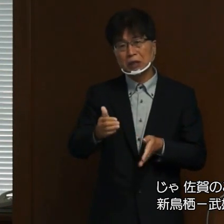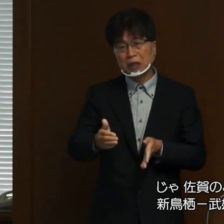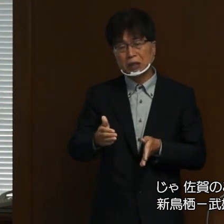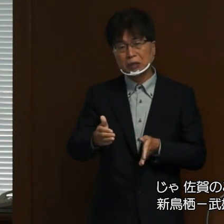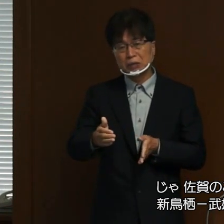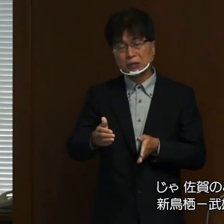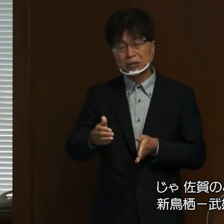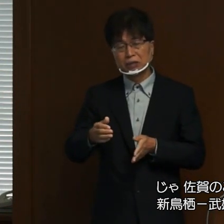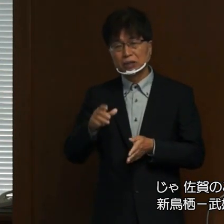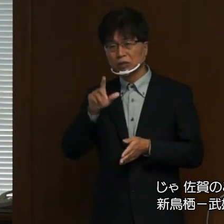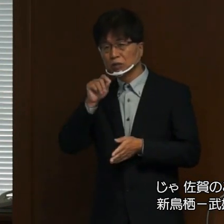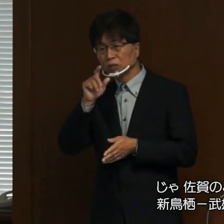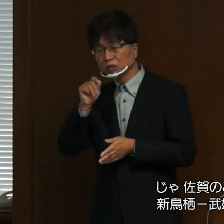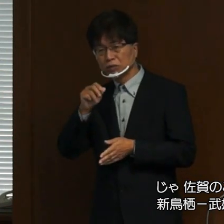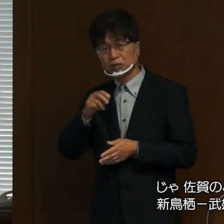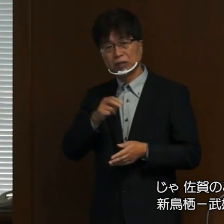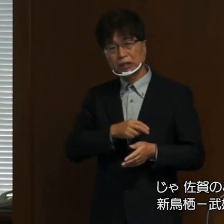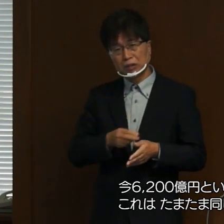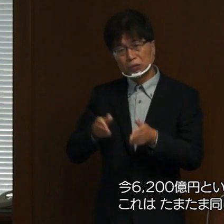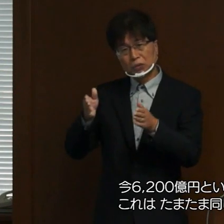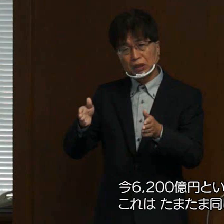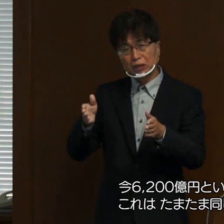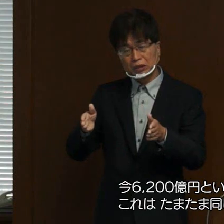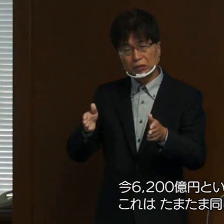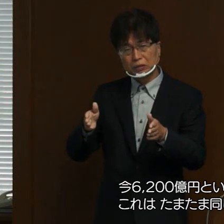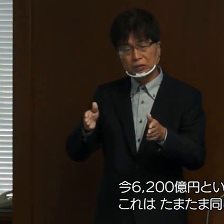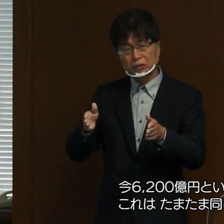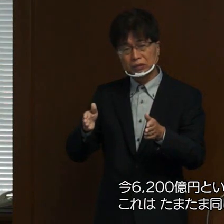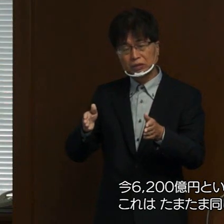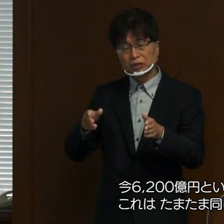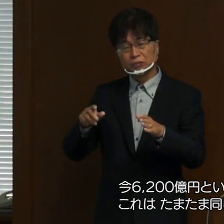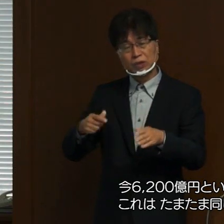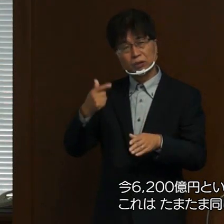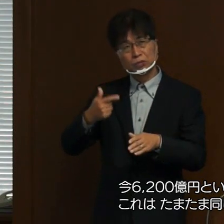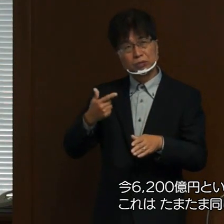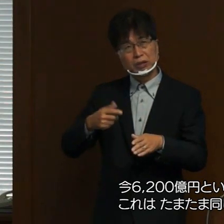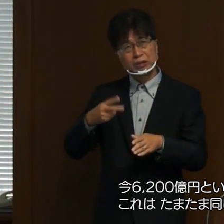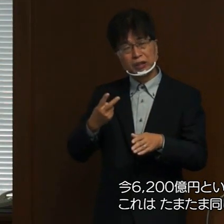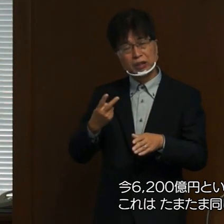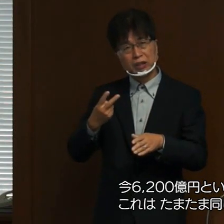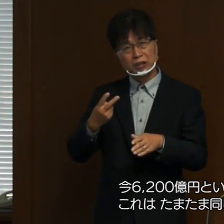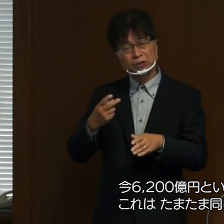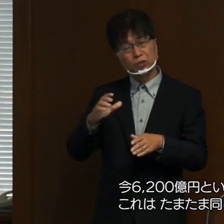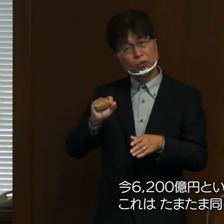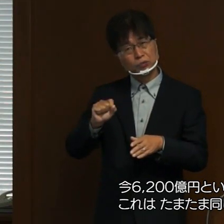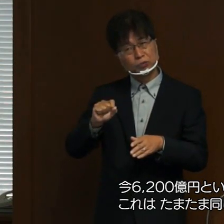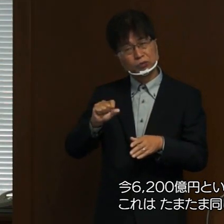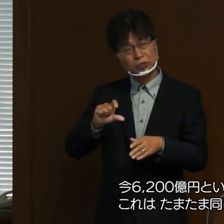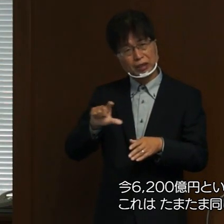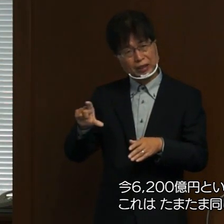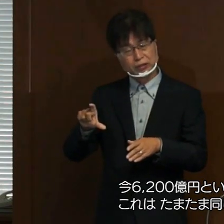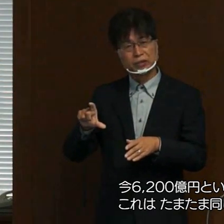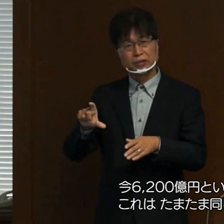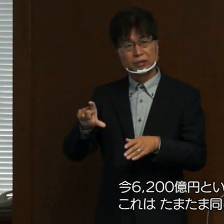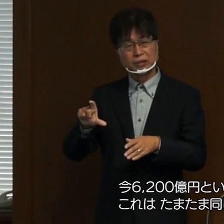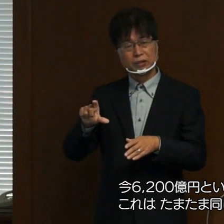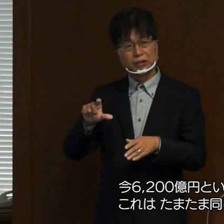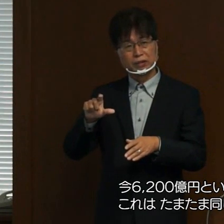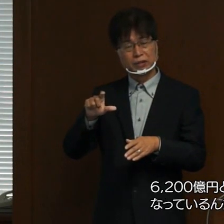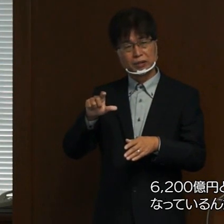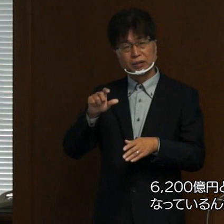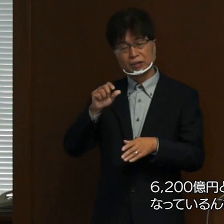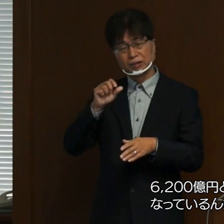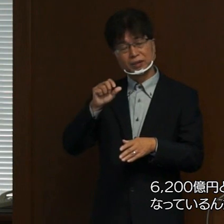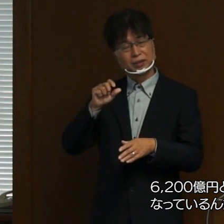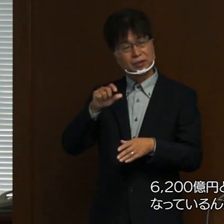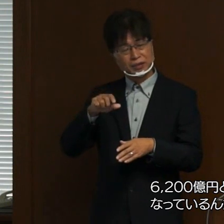新都市武雄温泉間を、この今6200億円ということになって、これもう同じ数字なんで